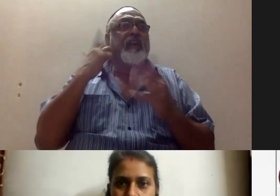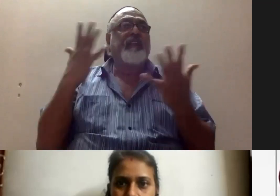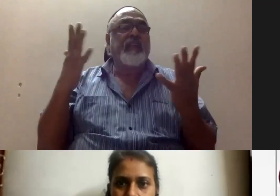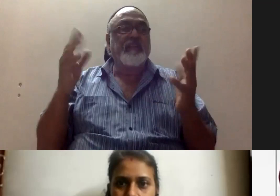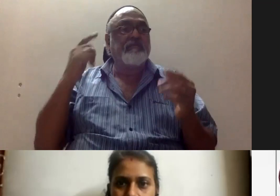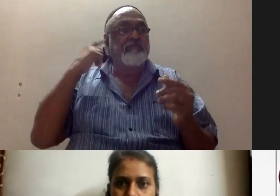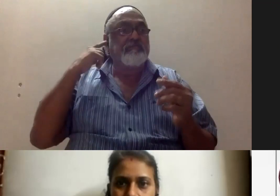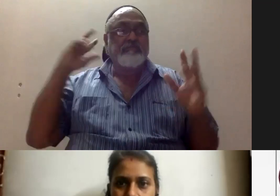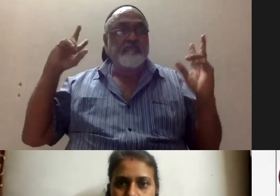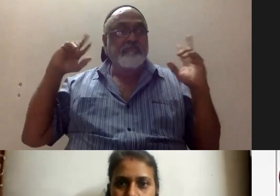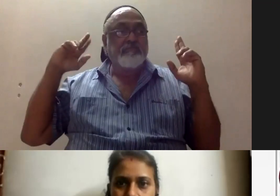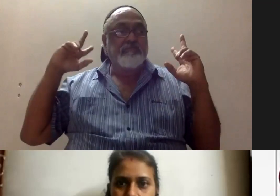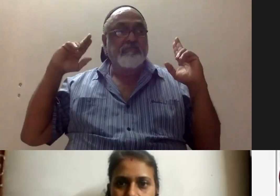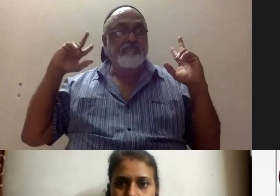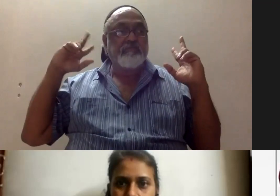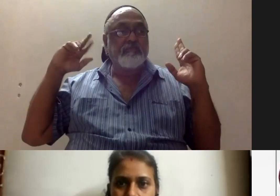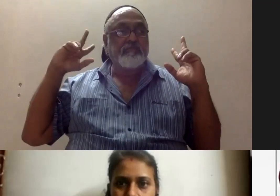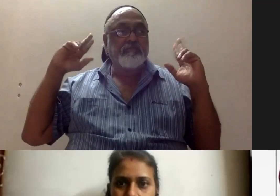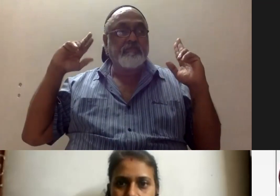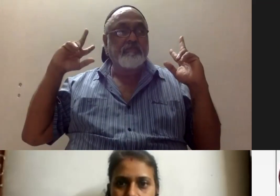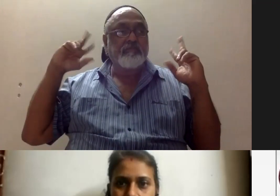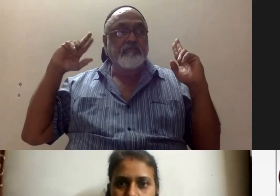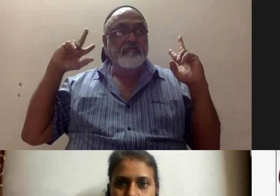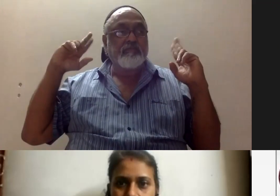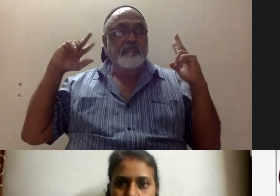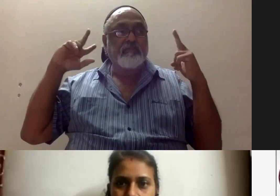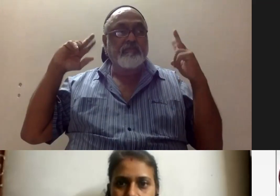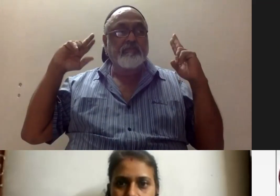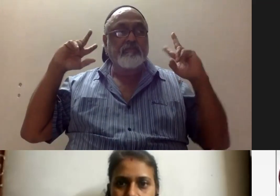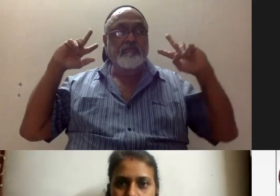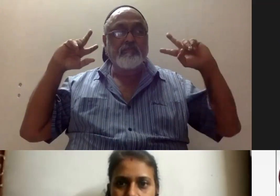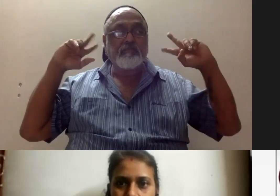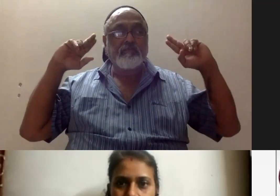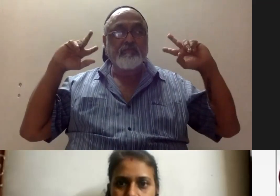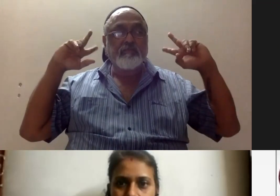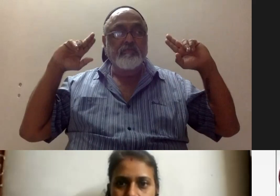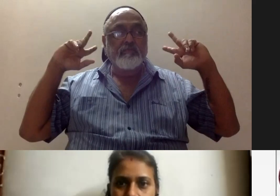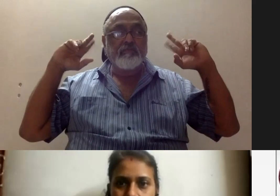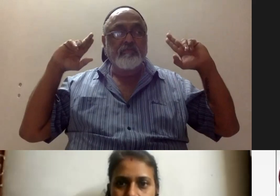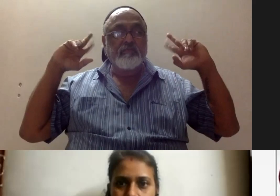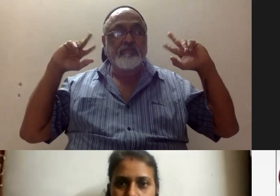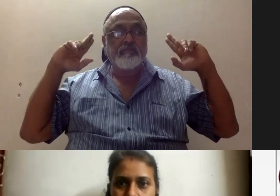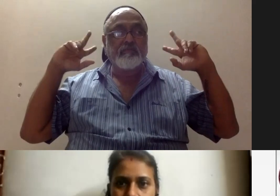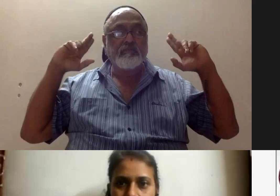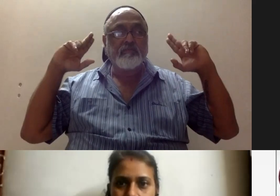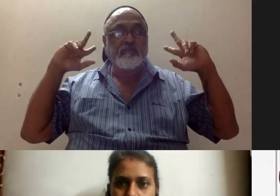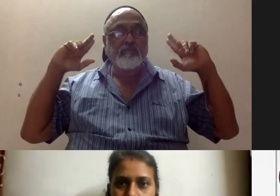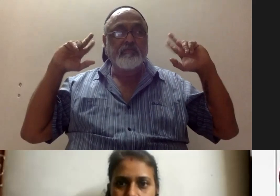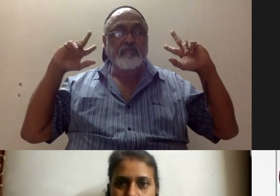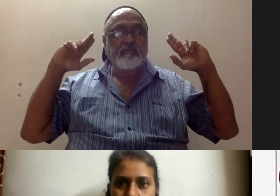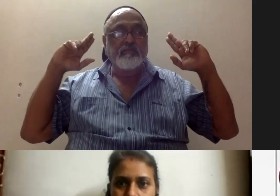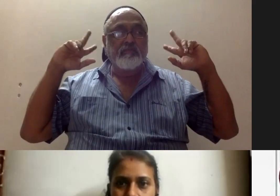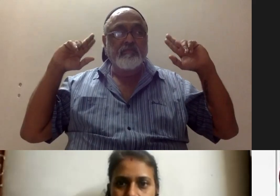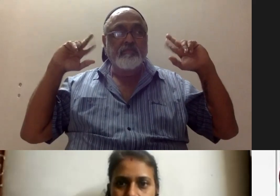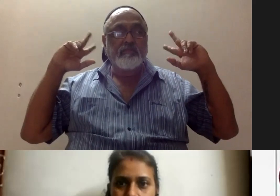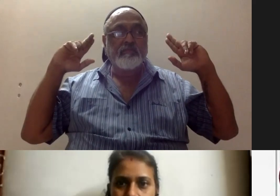आवाज आ रही है मेरी? कट कट रही है मैम, कट कट रही है,